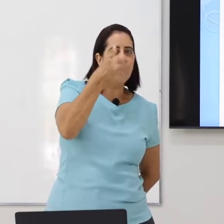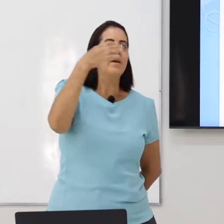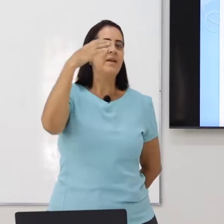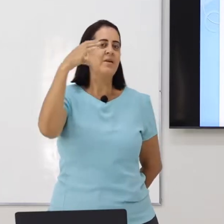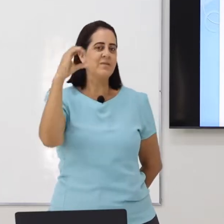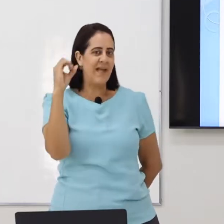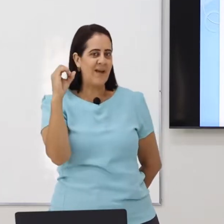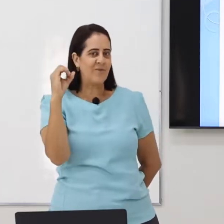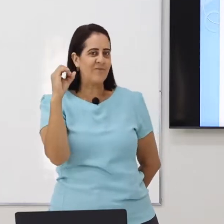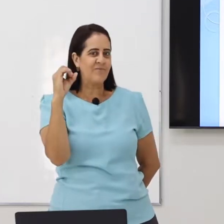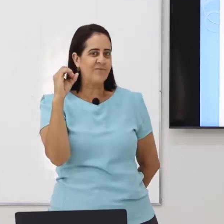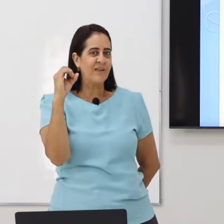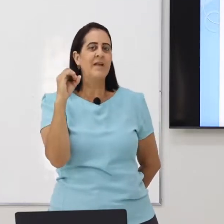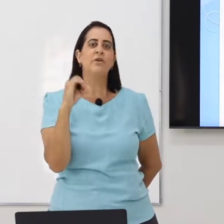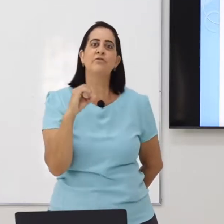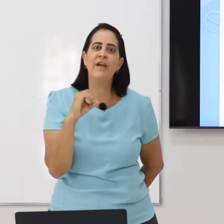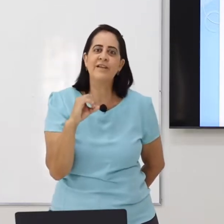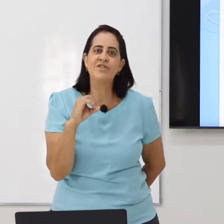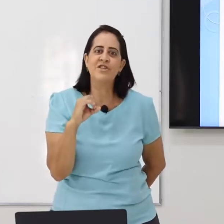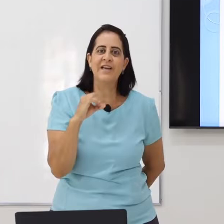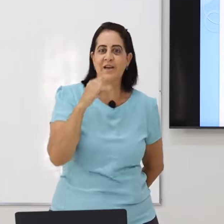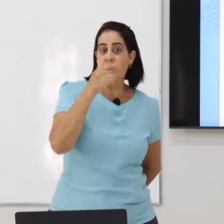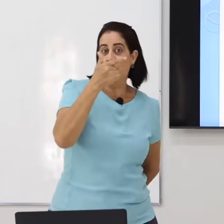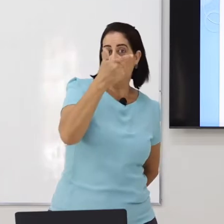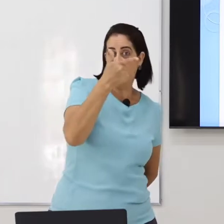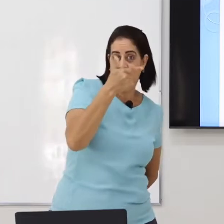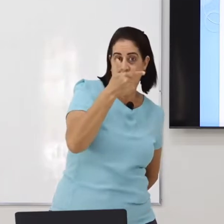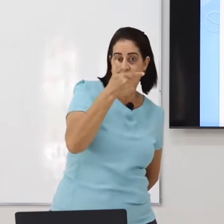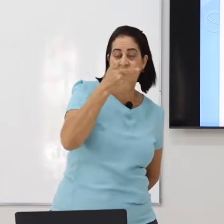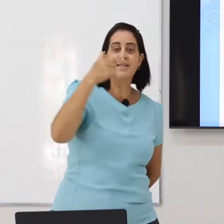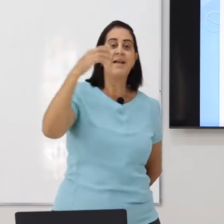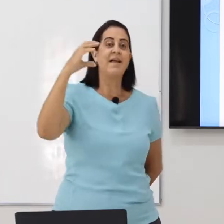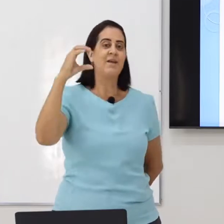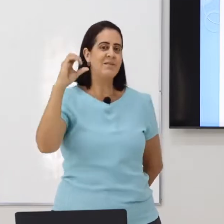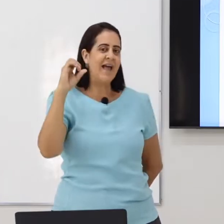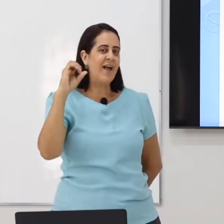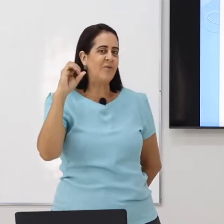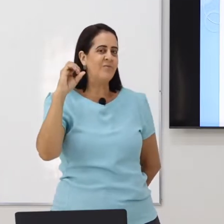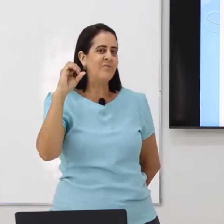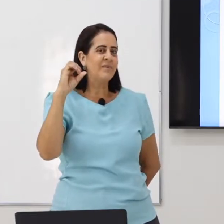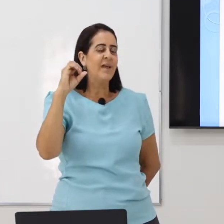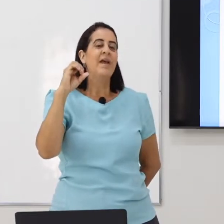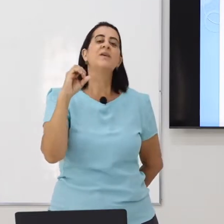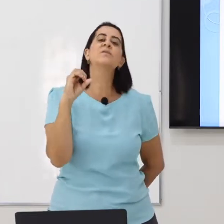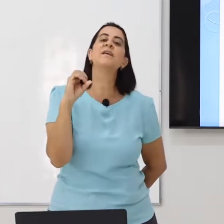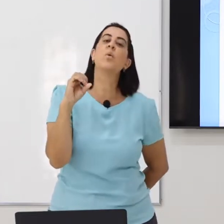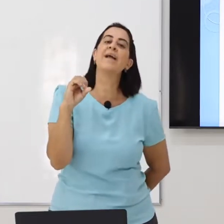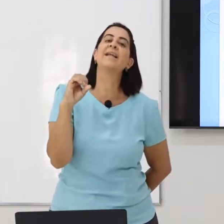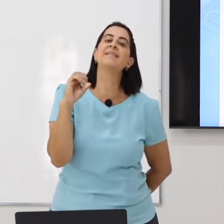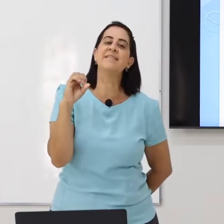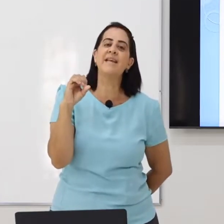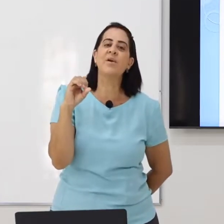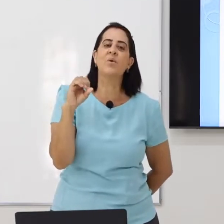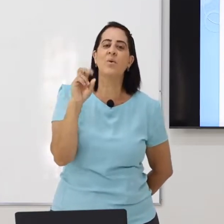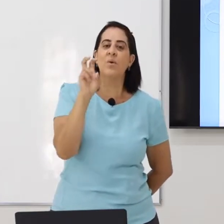O 1 e o 0. E o 20? O 2 e o 0. E o 55?